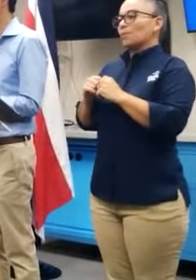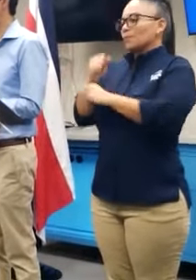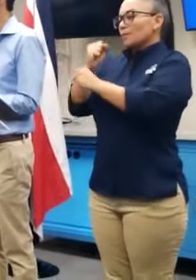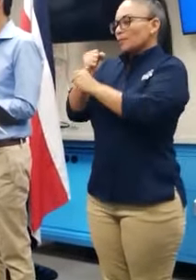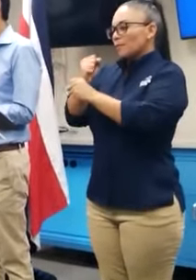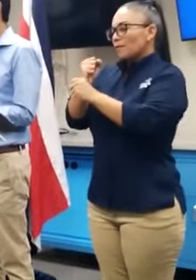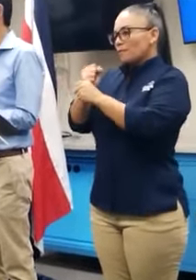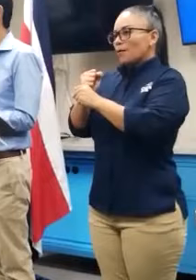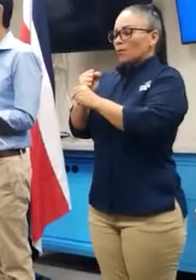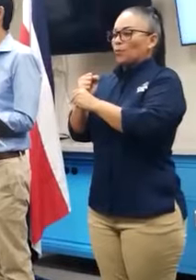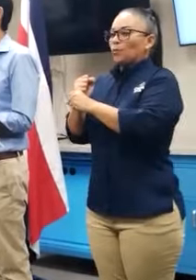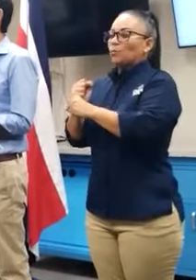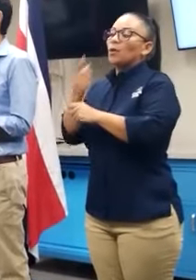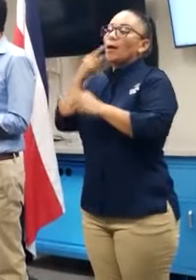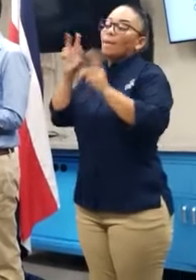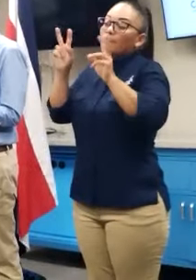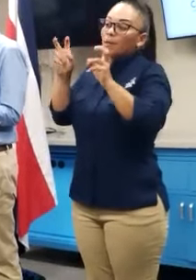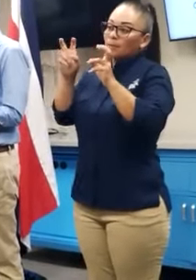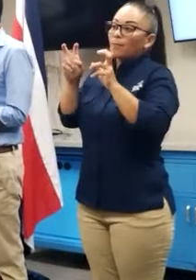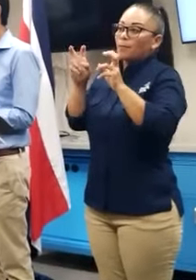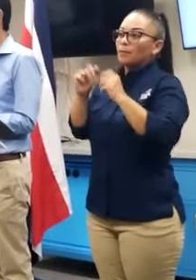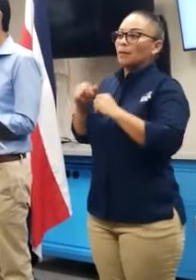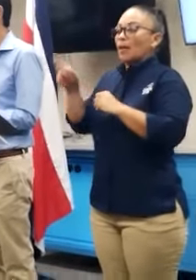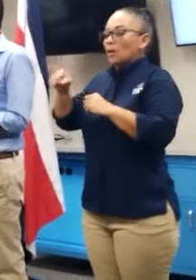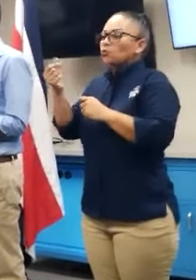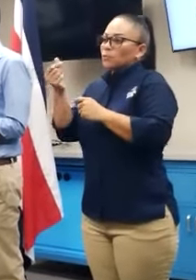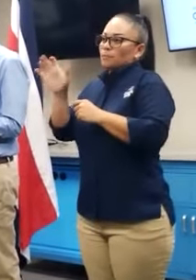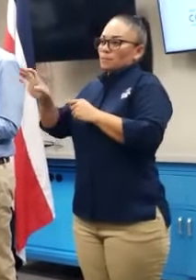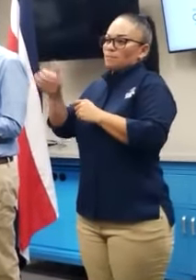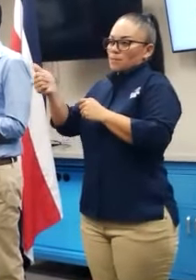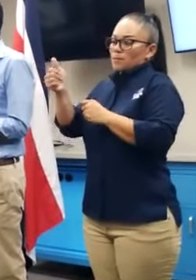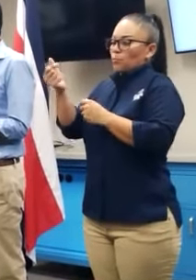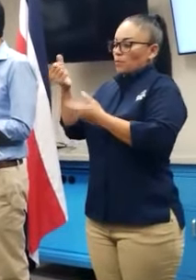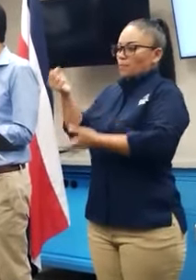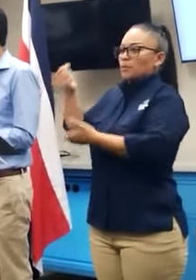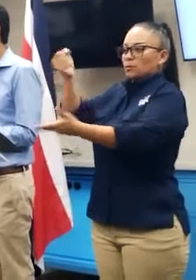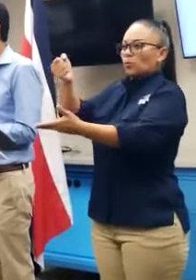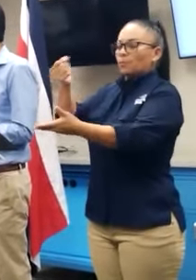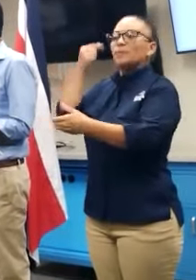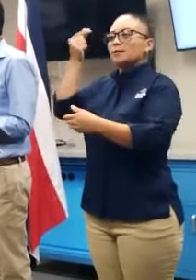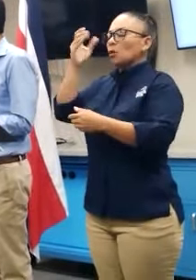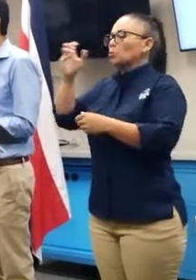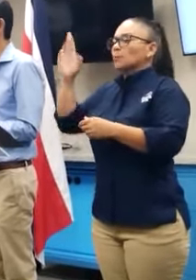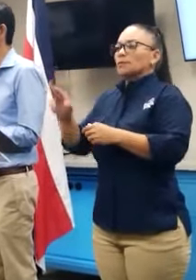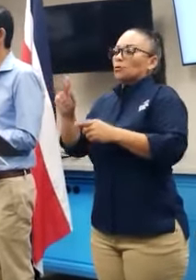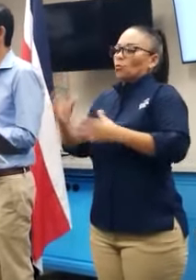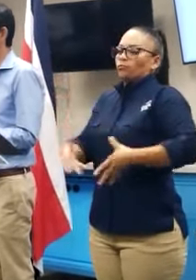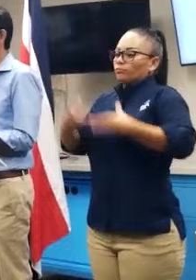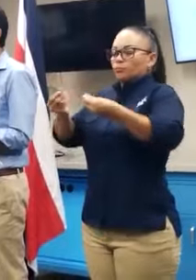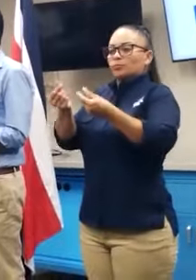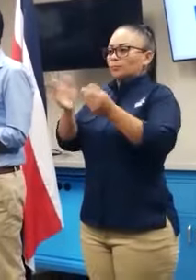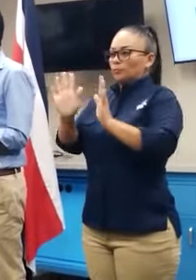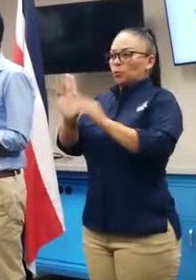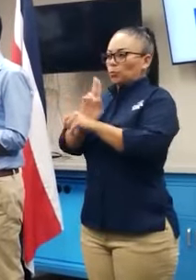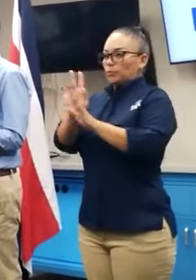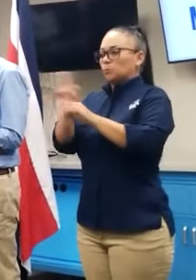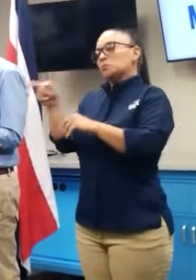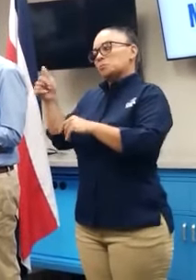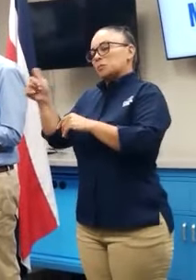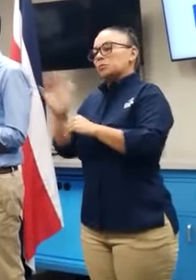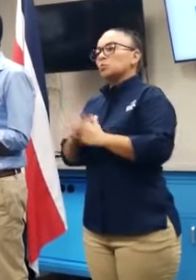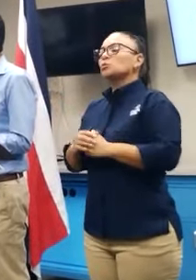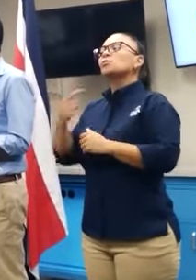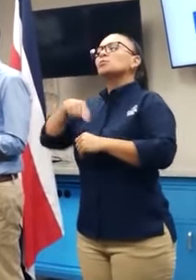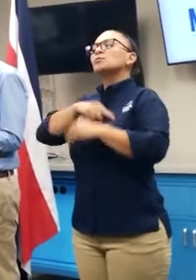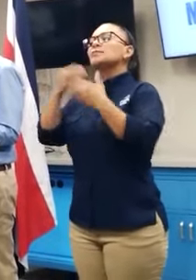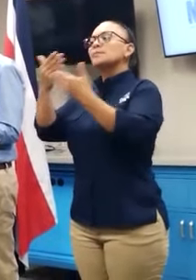para recuperar porque aparentemente ellos harían la inversión. Entonces, el Estado costarricense no tendría que erogar esos recursos. Pues estamos a la